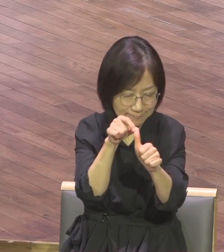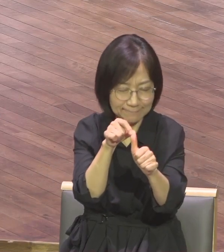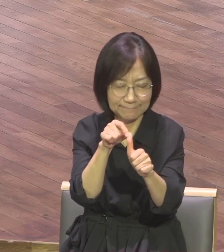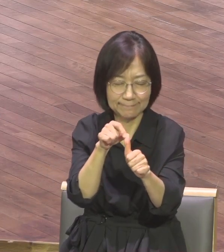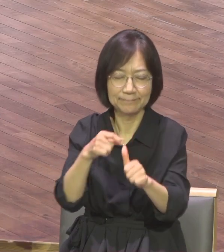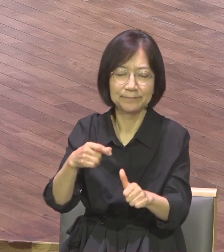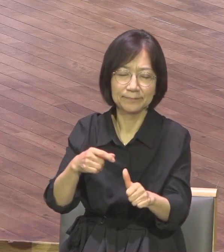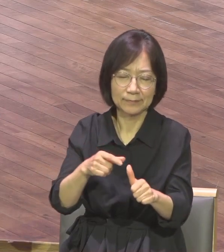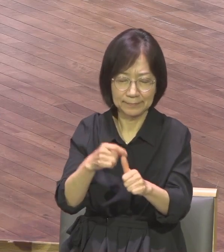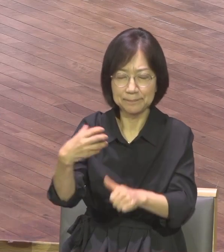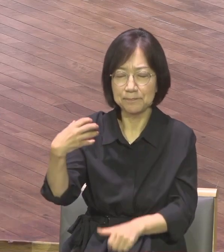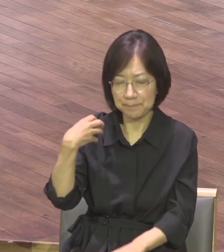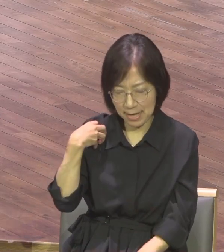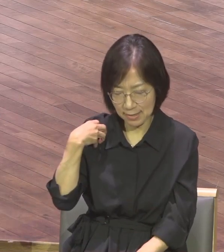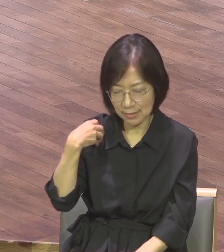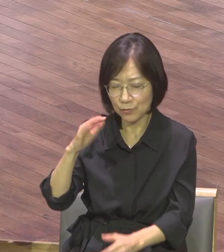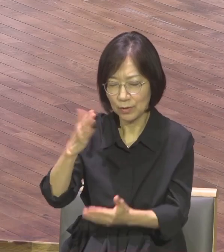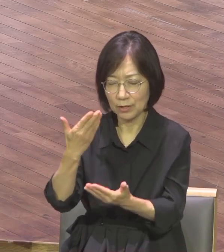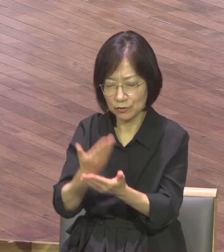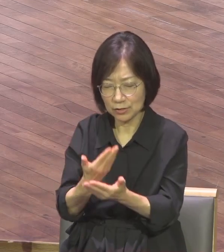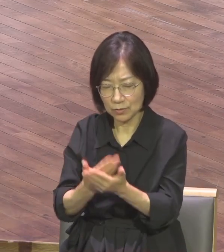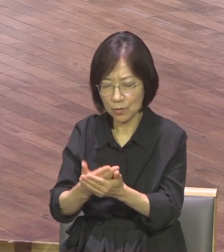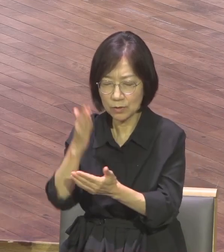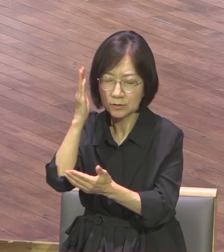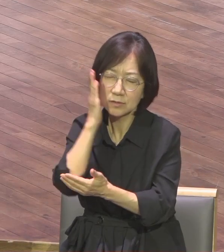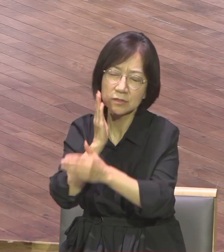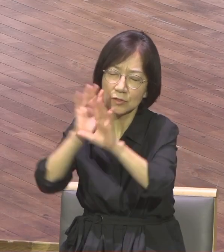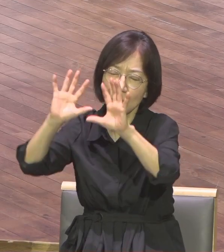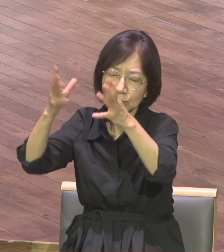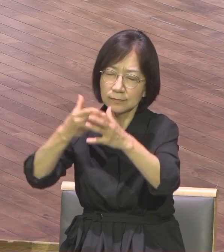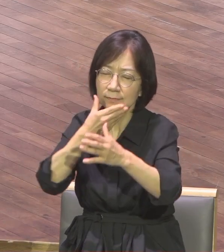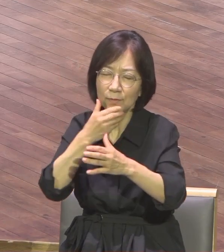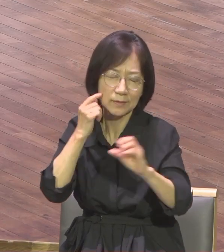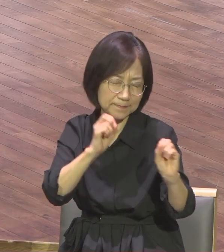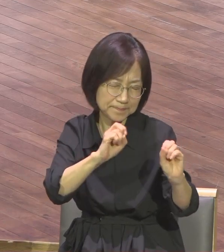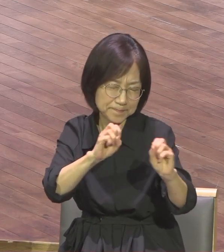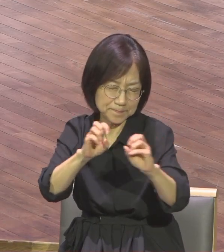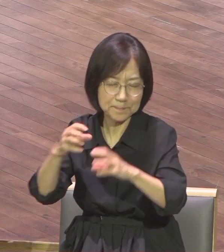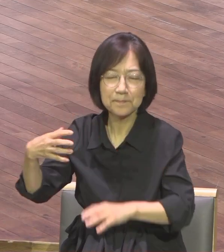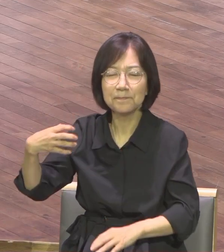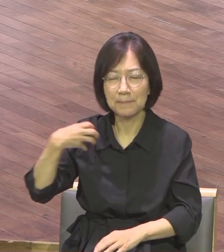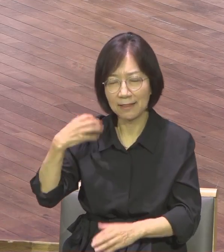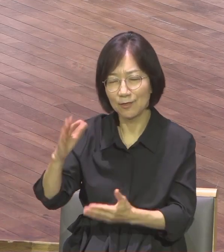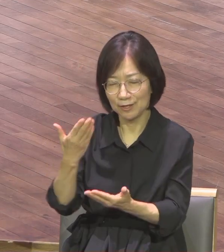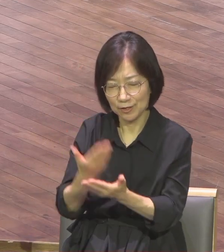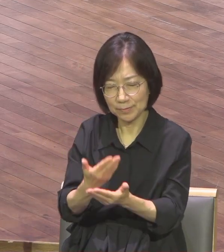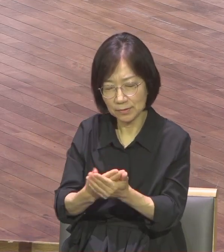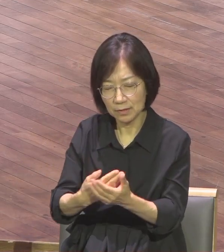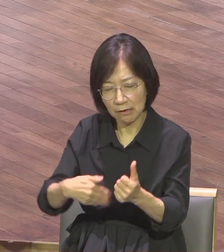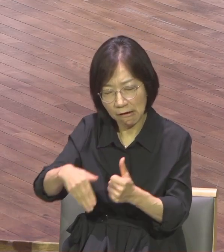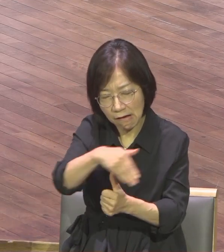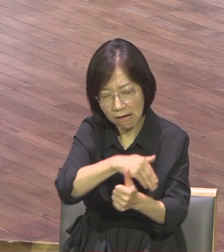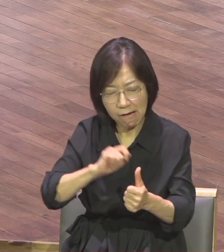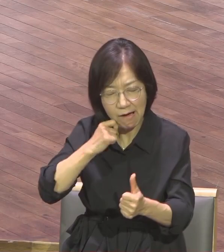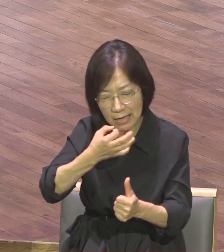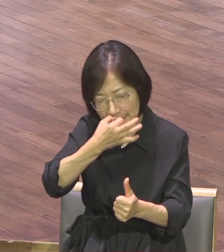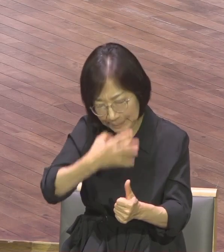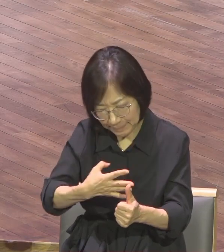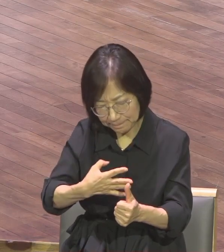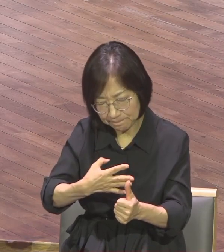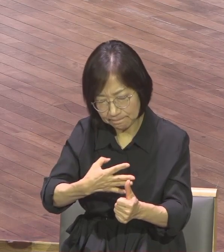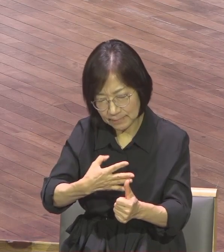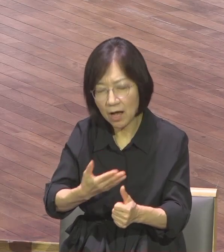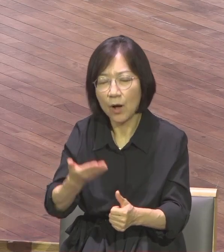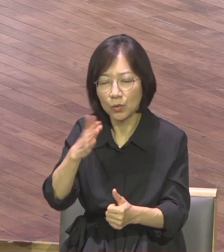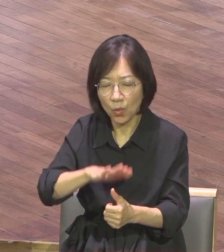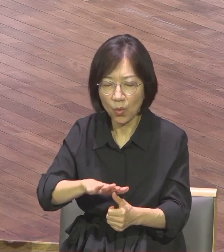천국 복음 전파자가 되게 하여 주옵소서. 어떤 환경 가운데 있다 할지라도 절대로 환경에 속지 말고 하나님이